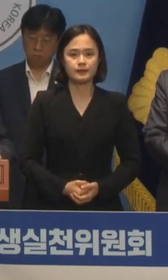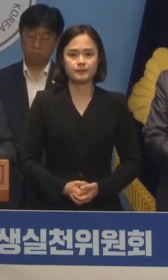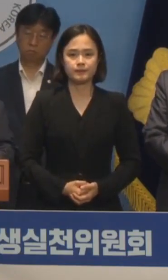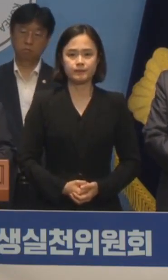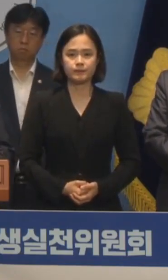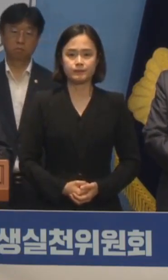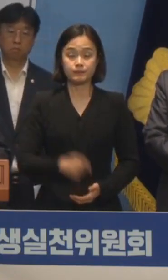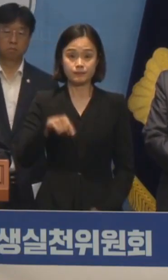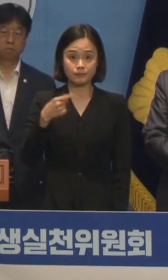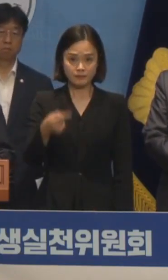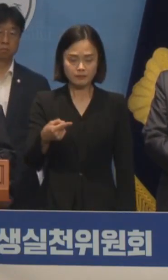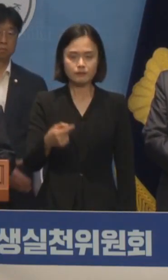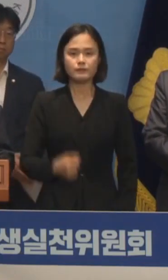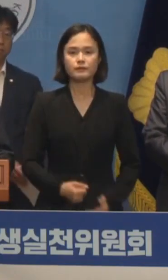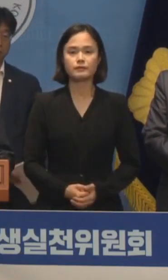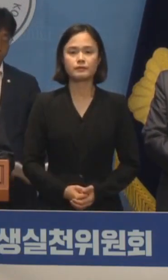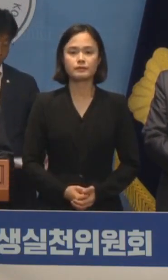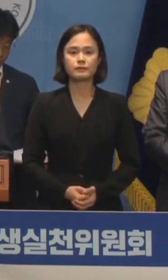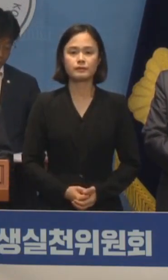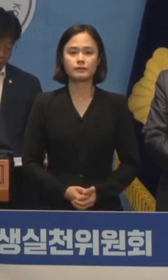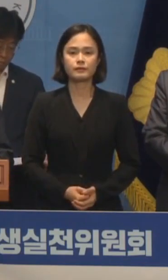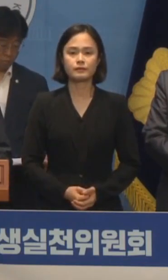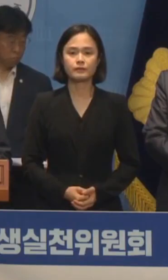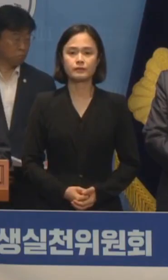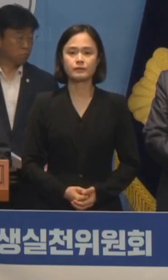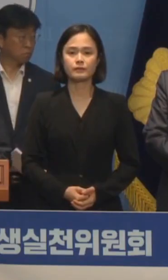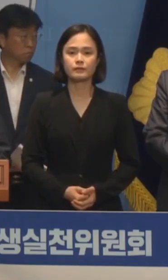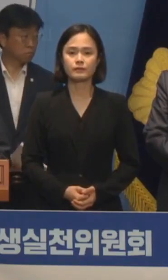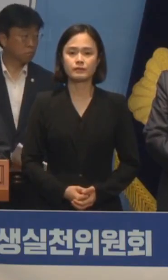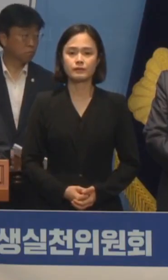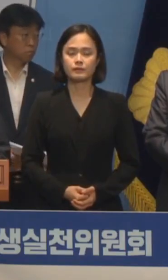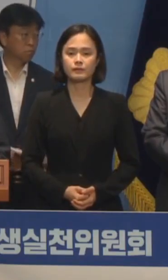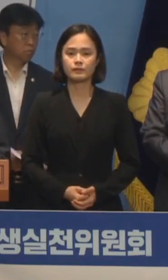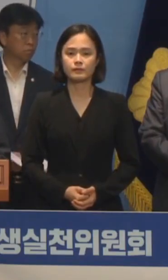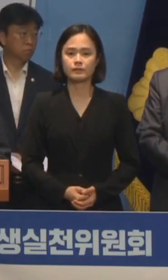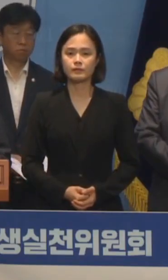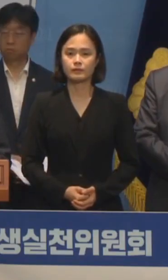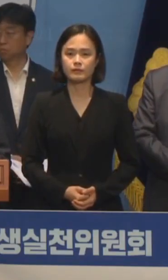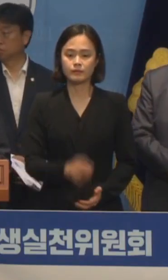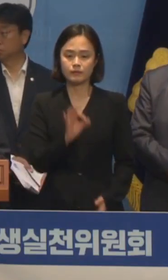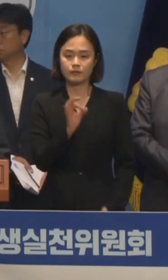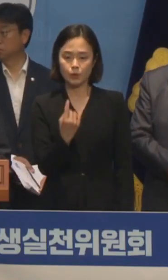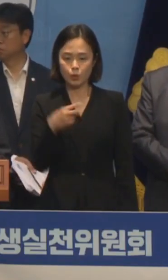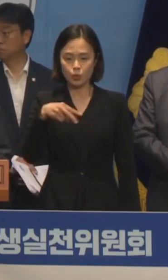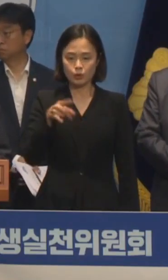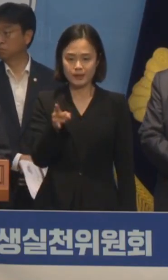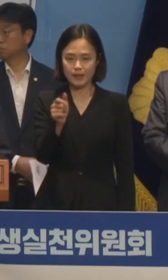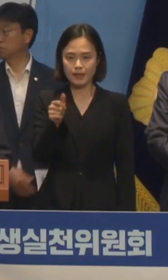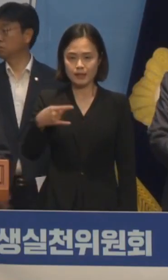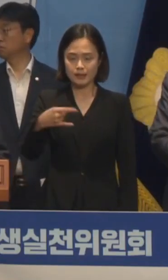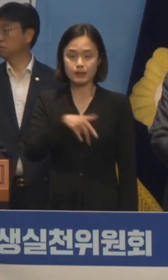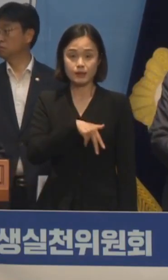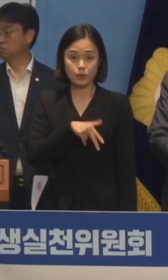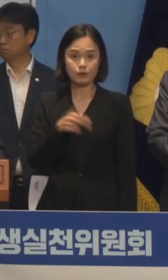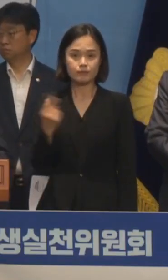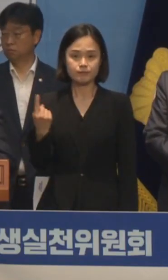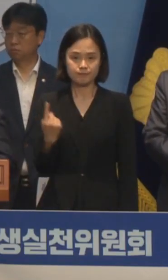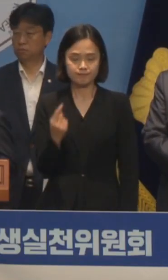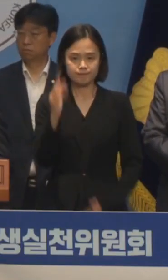네, 다음은 우리 당 신임 소상공인위원장이신 오세희 의원의 발언이 있겠습니다.